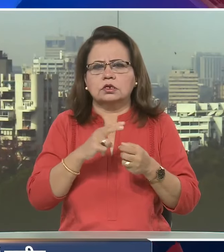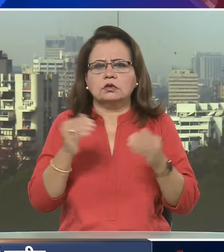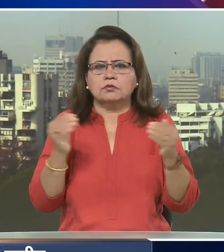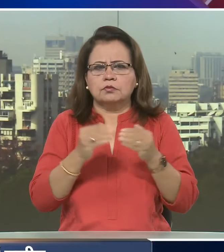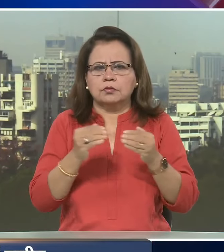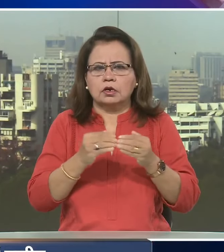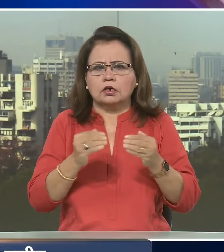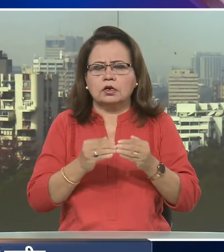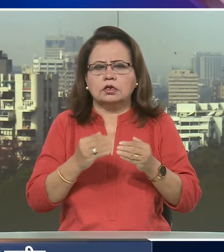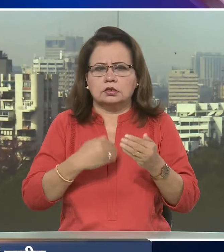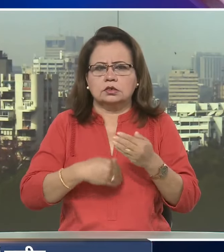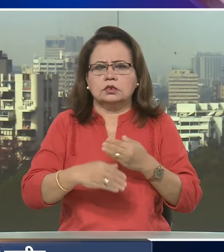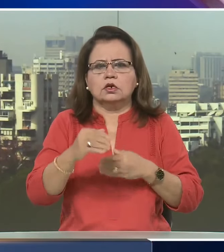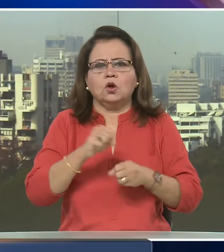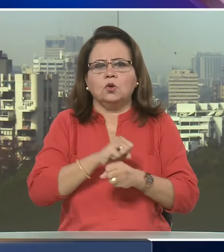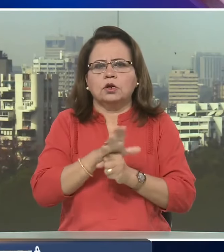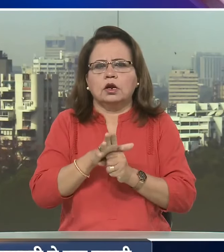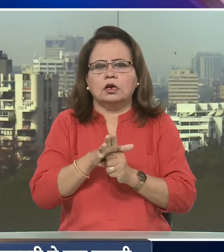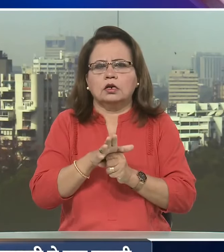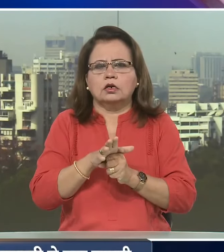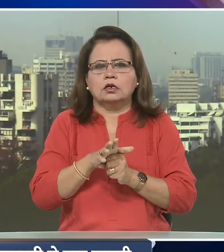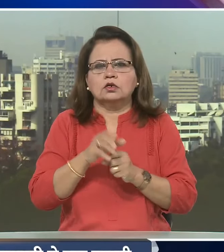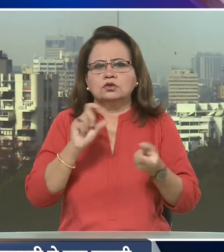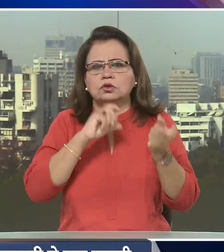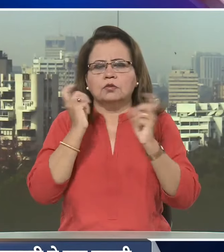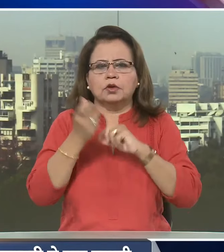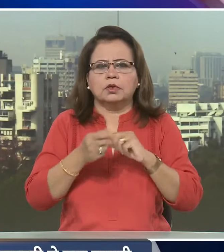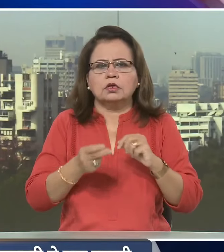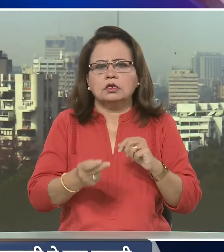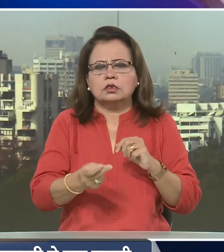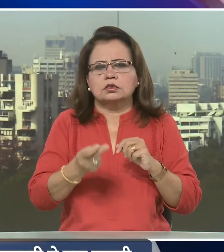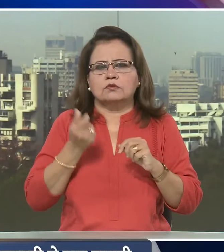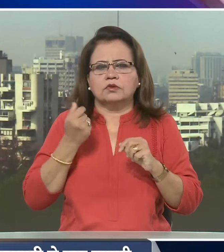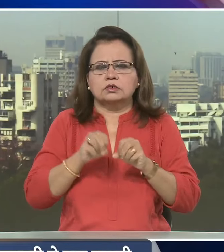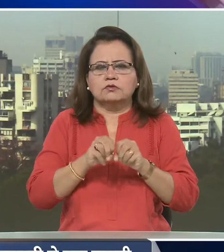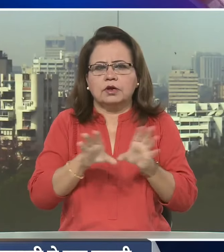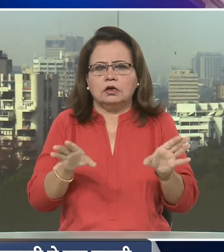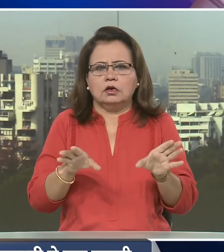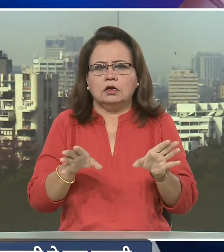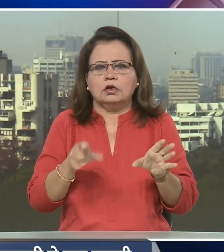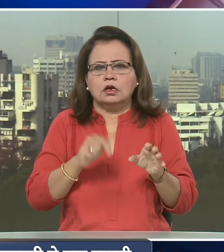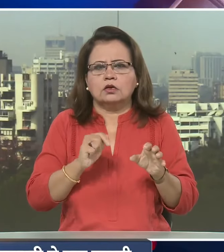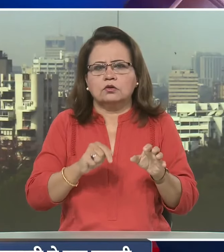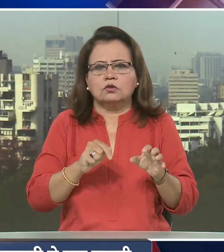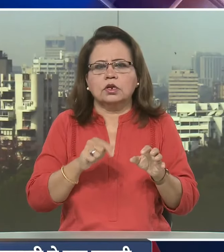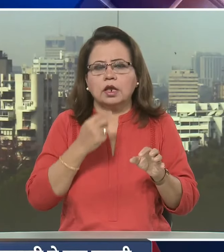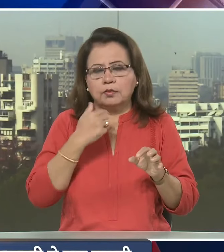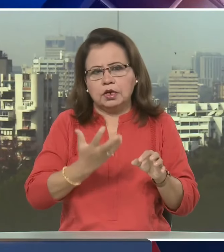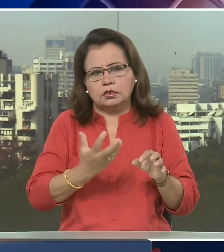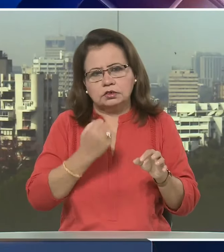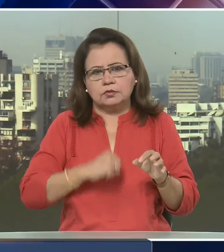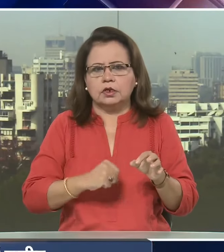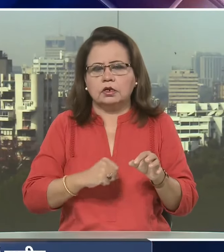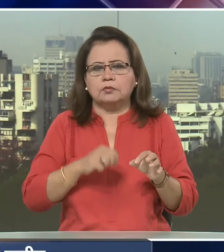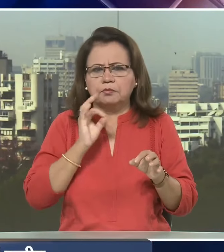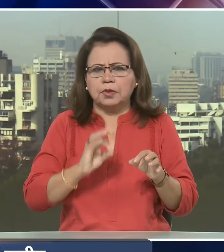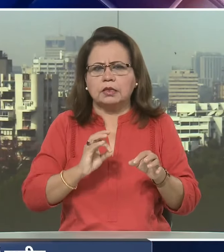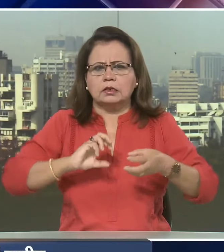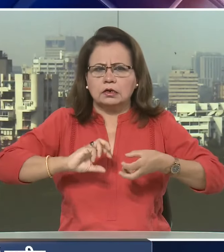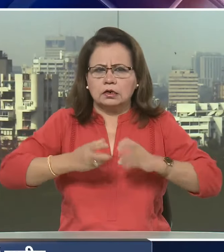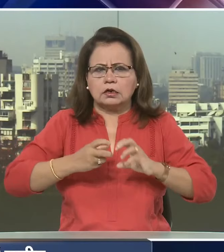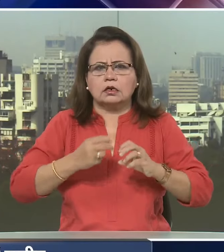से संपर्क में होने के चलते कोविड 19 संक्रमण दुनिया भर में तेज रफ्तार से फैला। हालांकि उन्होंने ये भी माना कि